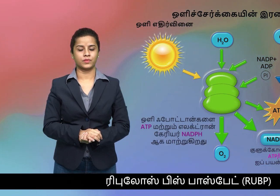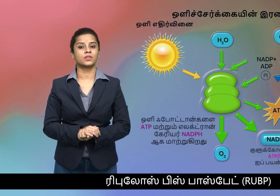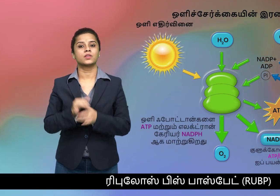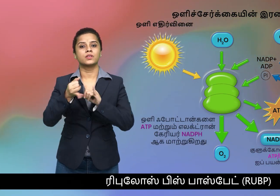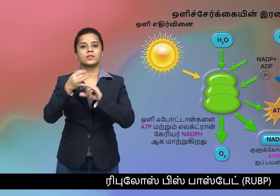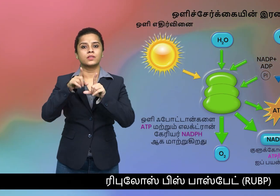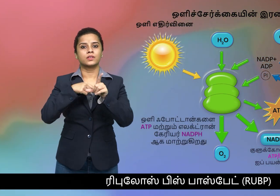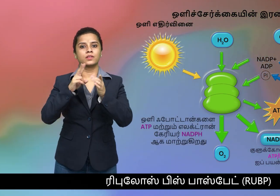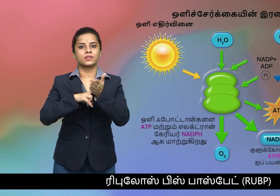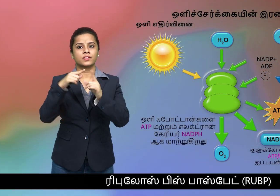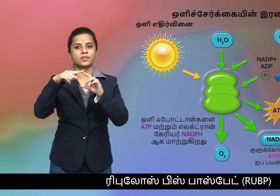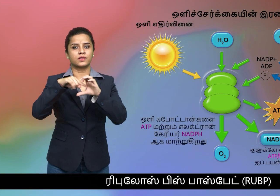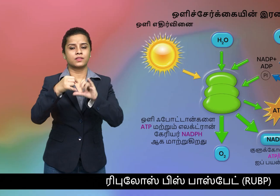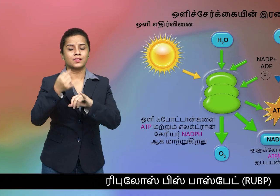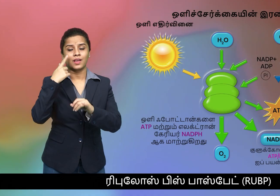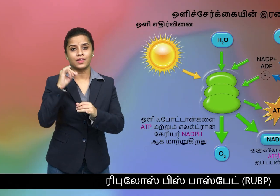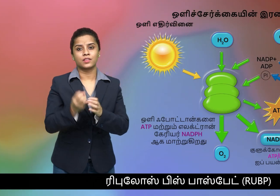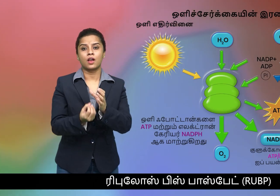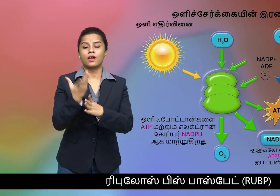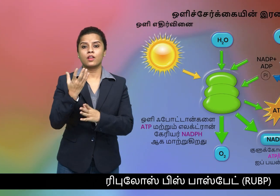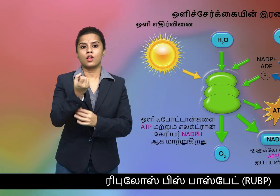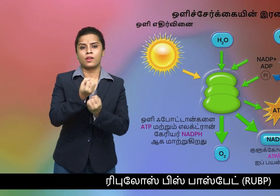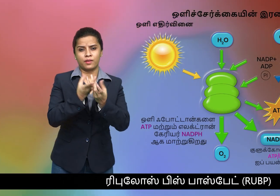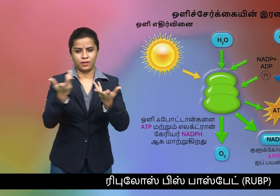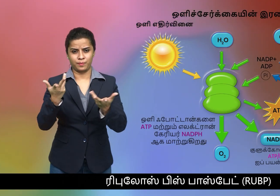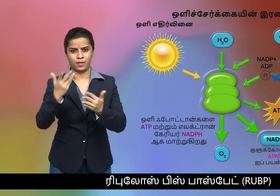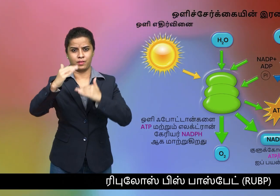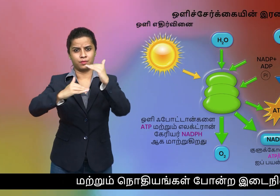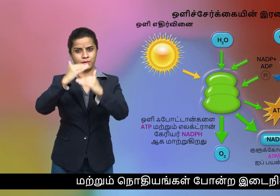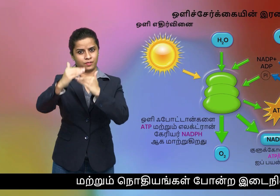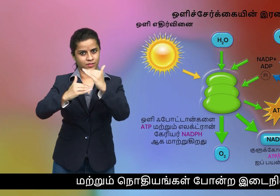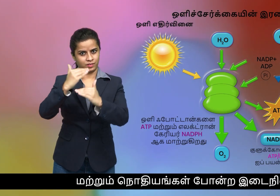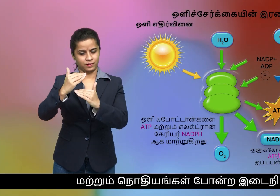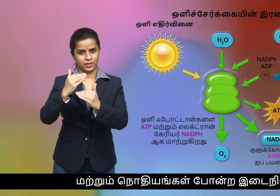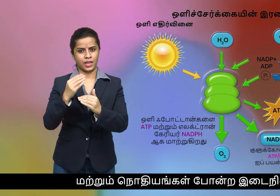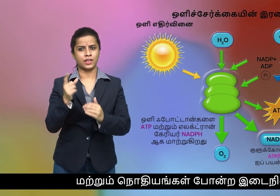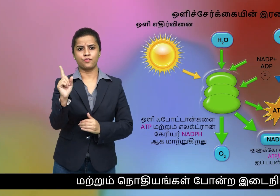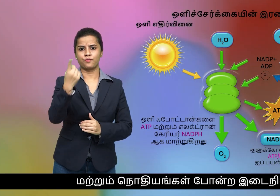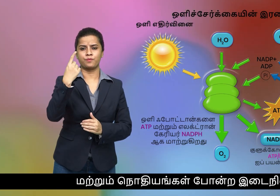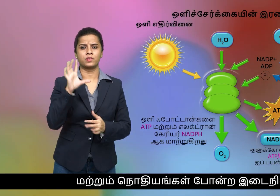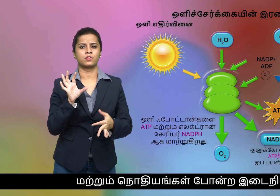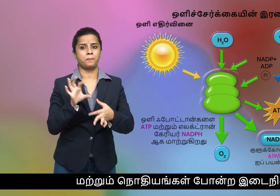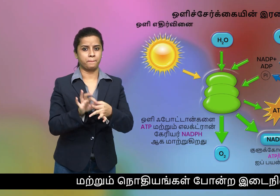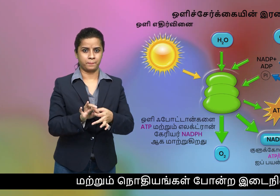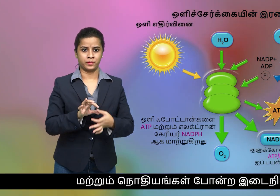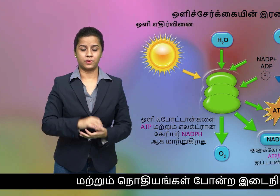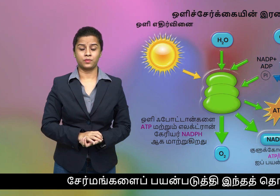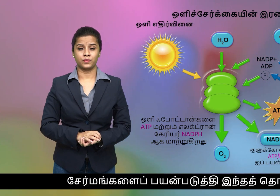ரிபுலோஸ் பிஸ் பாஸ்பேட் அதாவது RUBP மற்றும் நொதியங்கள் போன்ற இடைநிலை